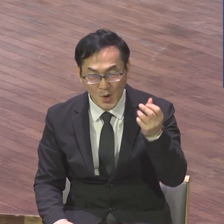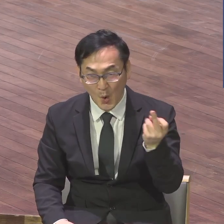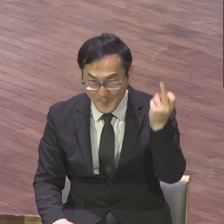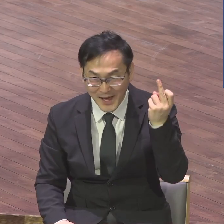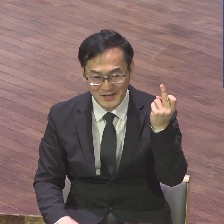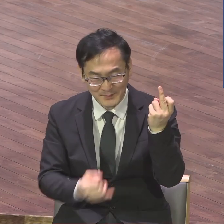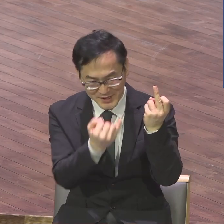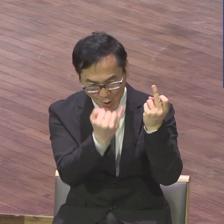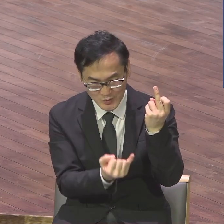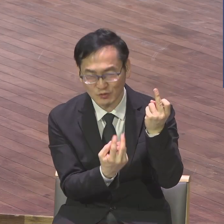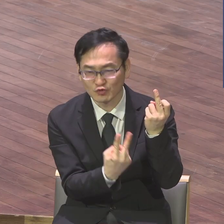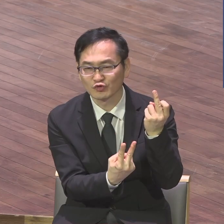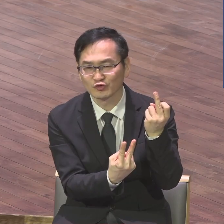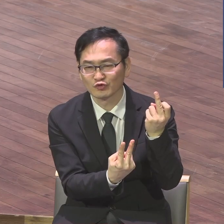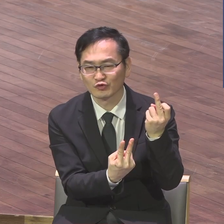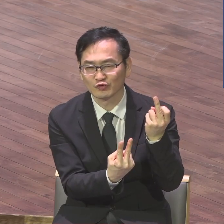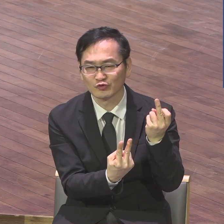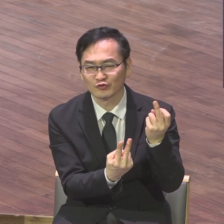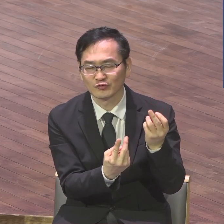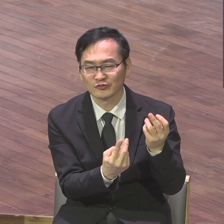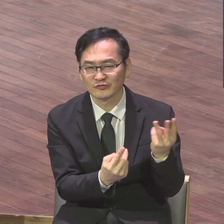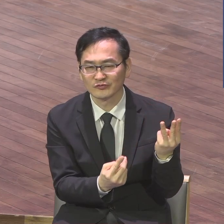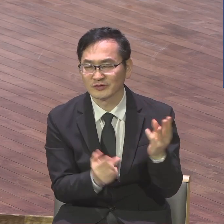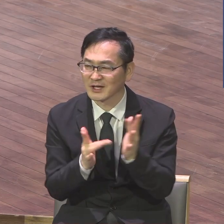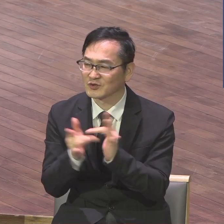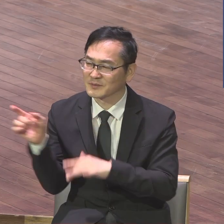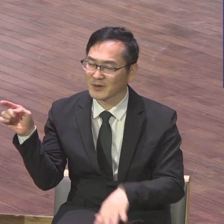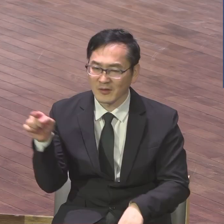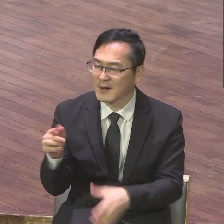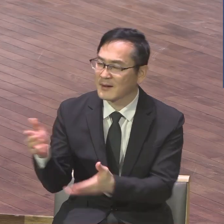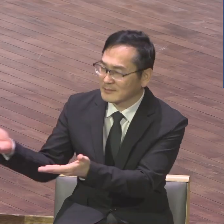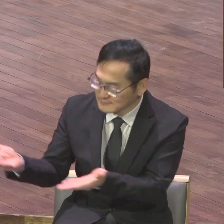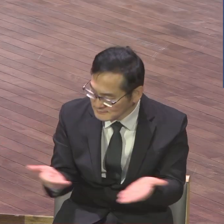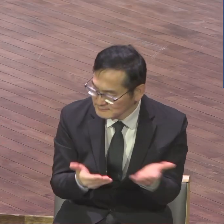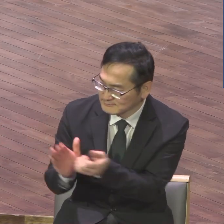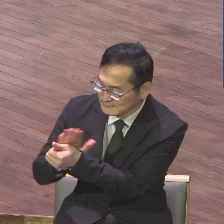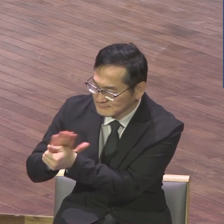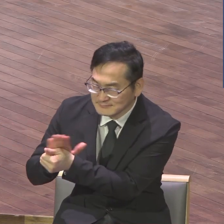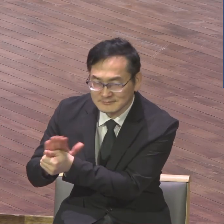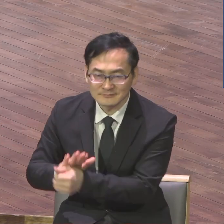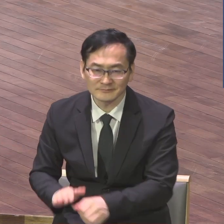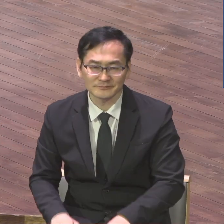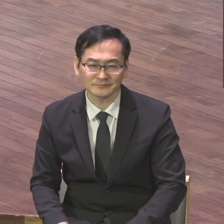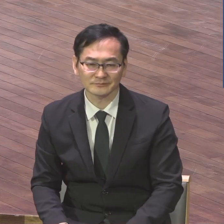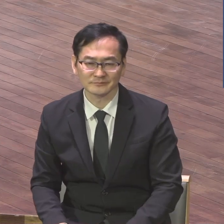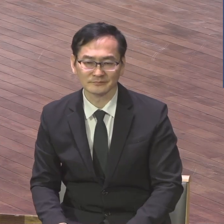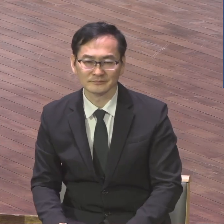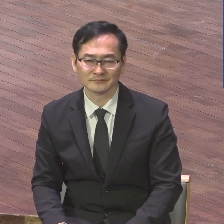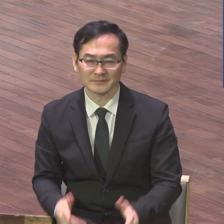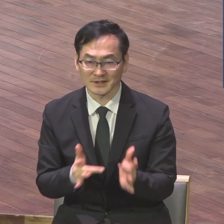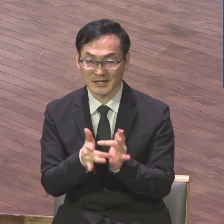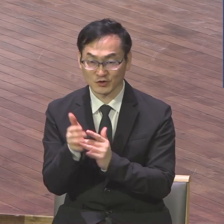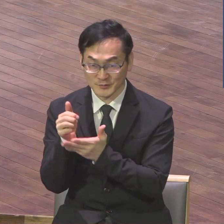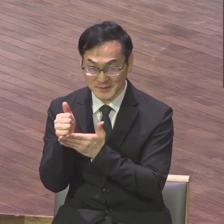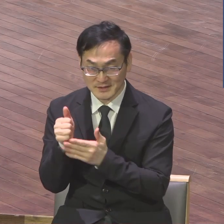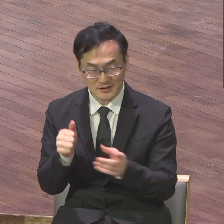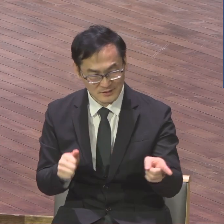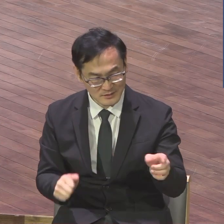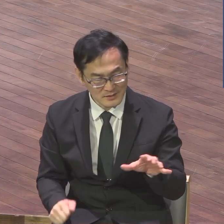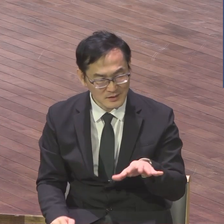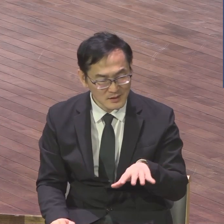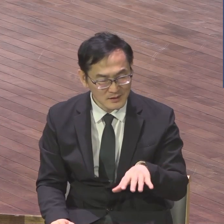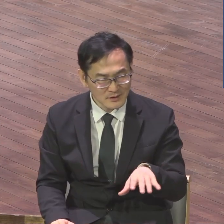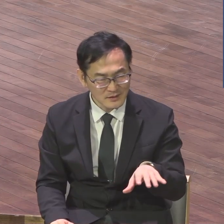사는데 편안하게 오셔서 쉬었어요. 보면 5절에 보면 예수께서 마르다와 그 동생과